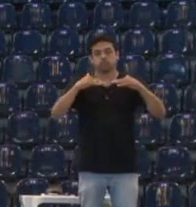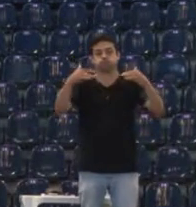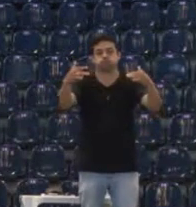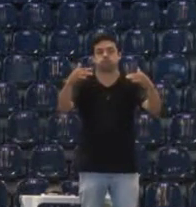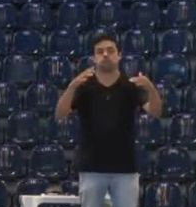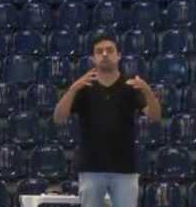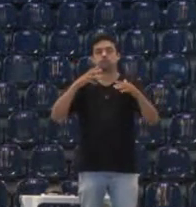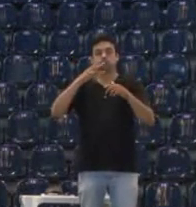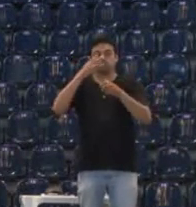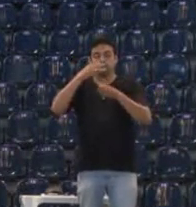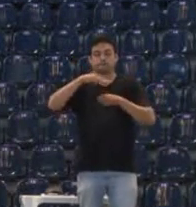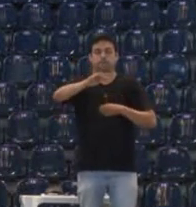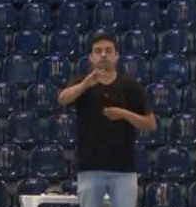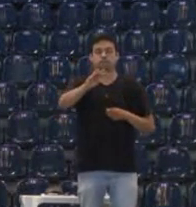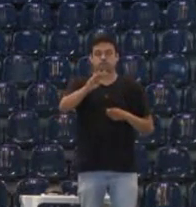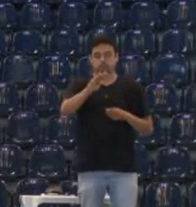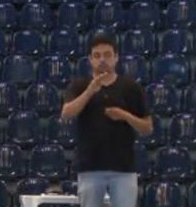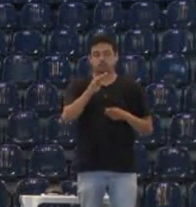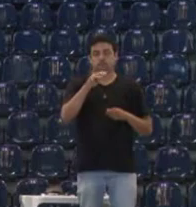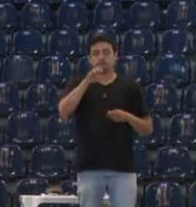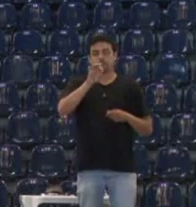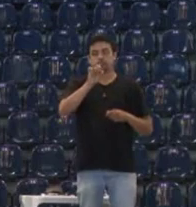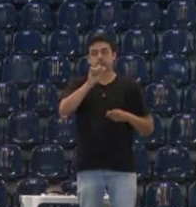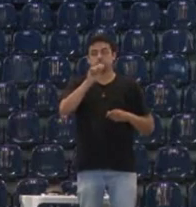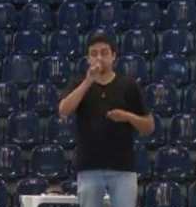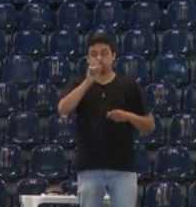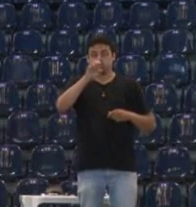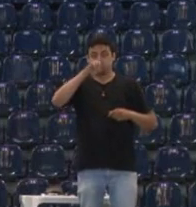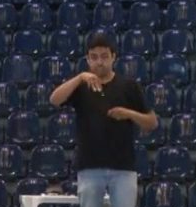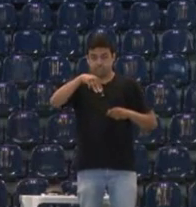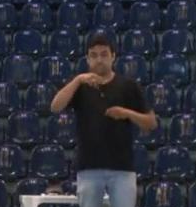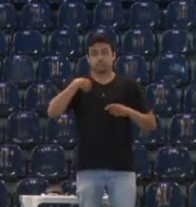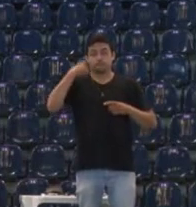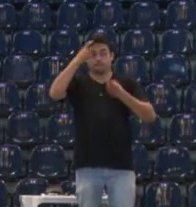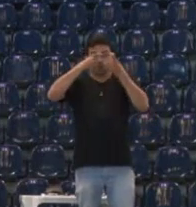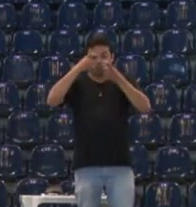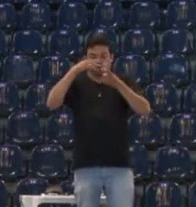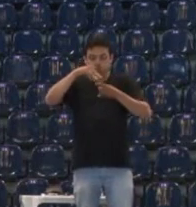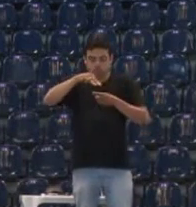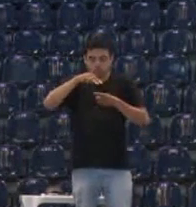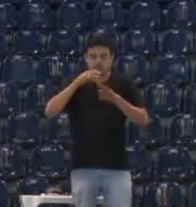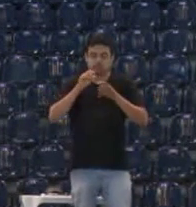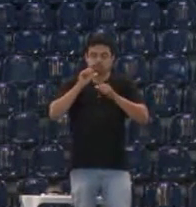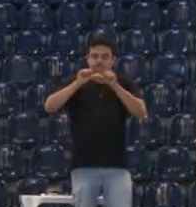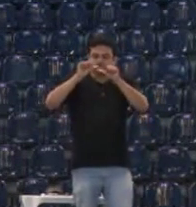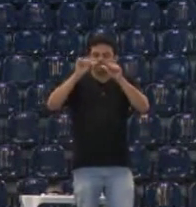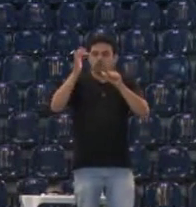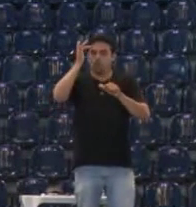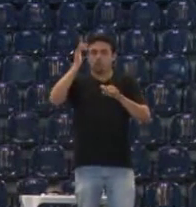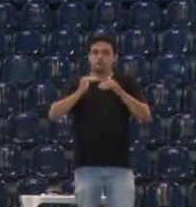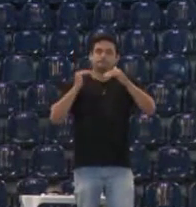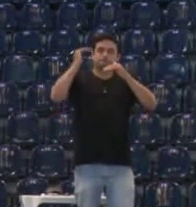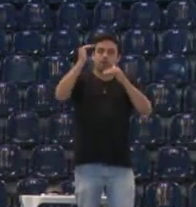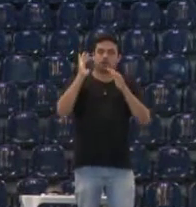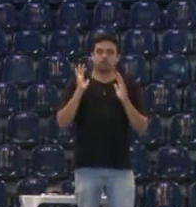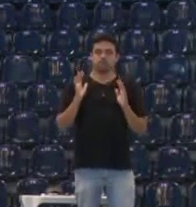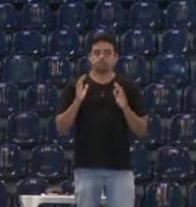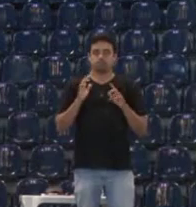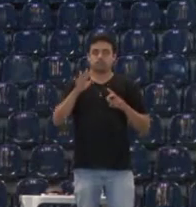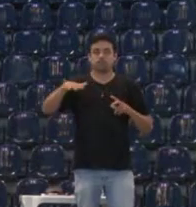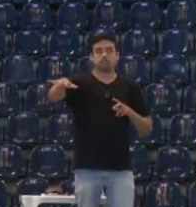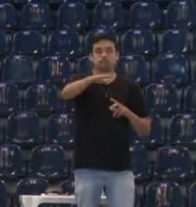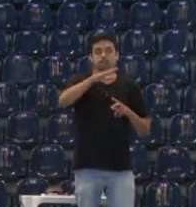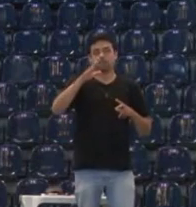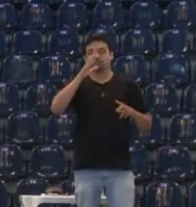receber a mensagem ele se preocupou apenas com a mensagem mas não com receptor dela